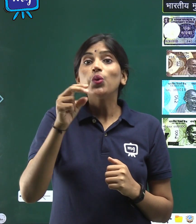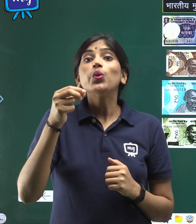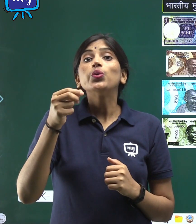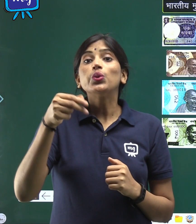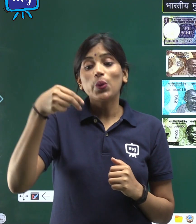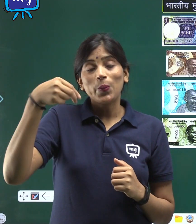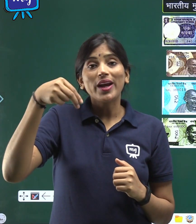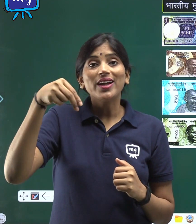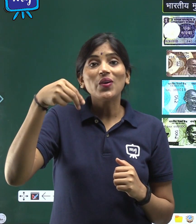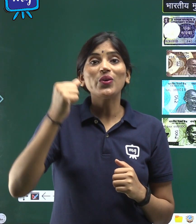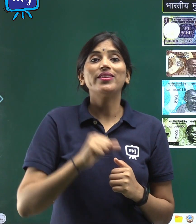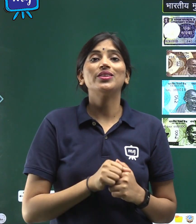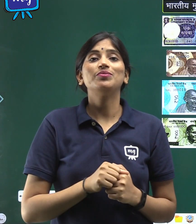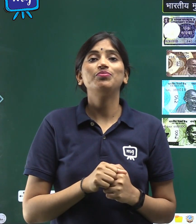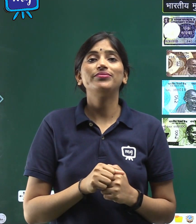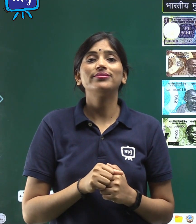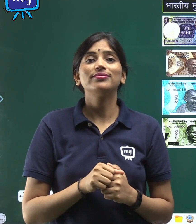2 रुपए का नोट,